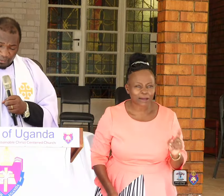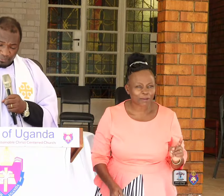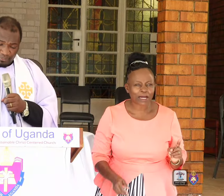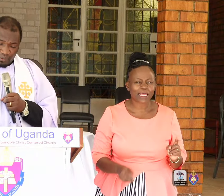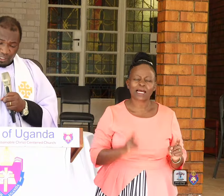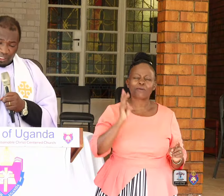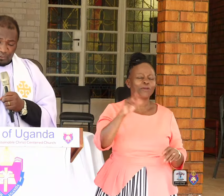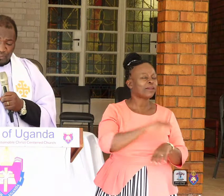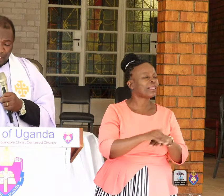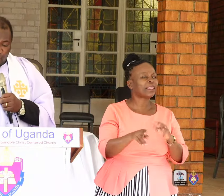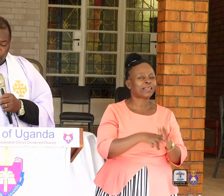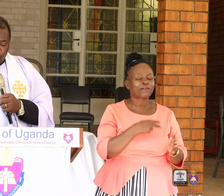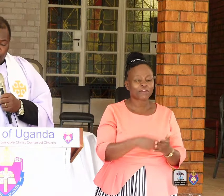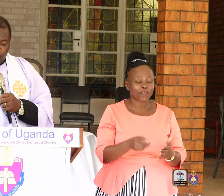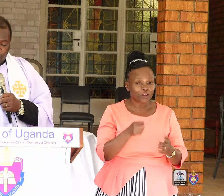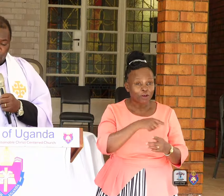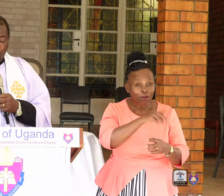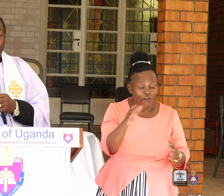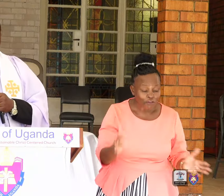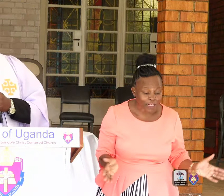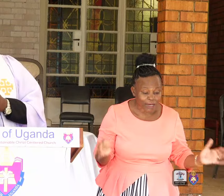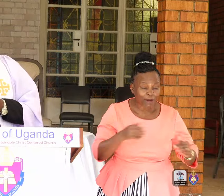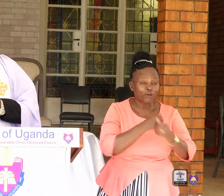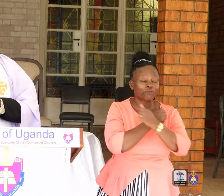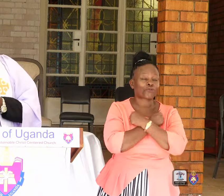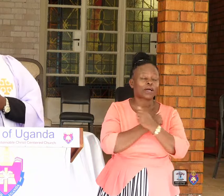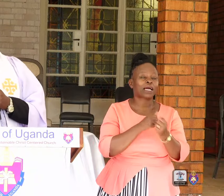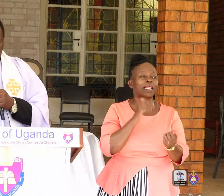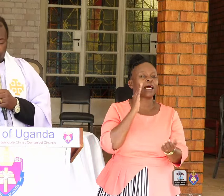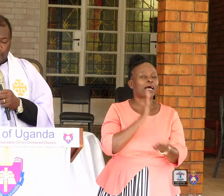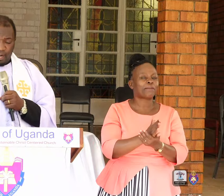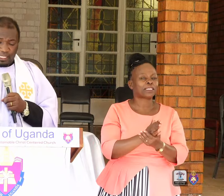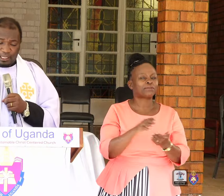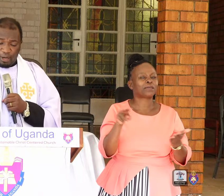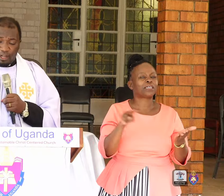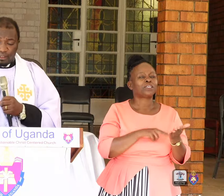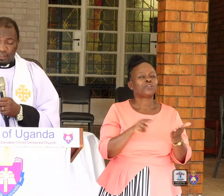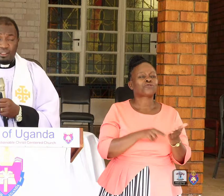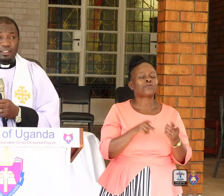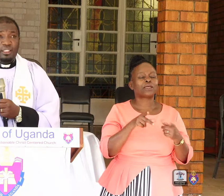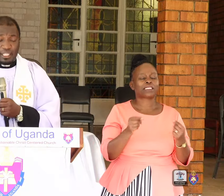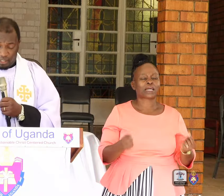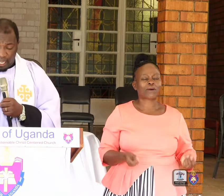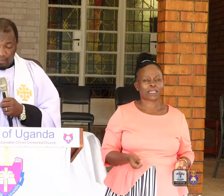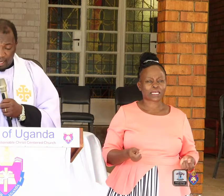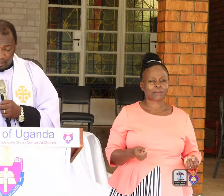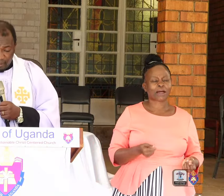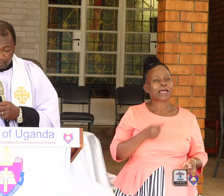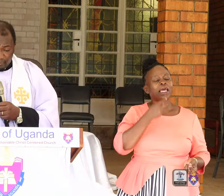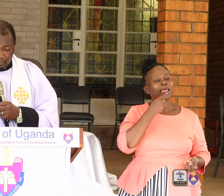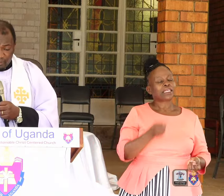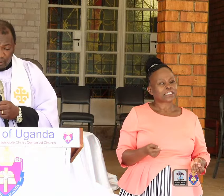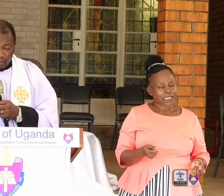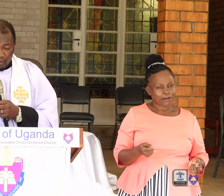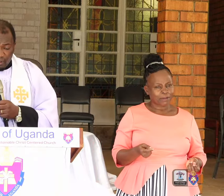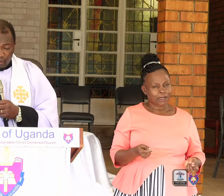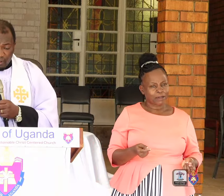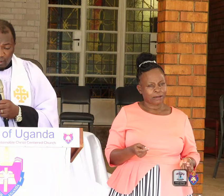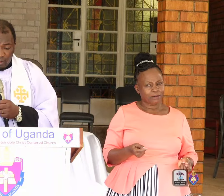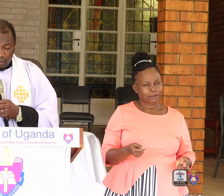ataliremwa nti ffenna wano amazima tugaagala tusomye ekyawandiikibwa ekigamba nti